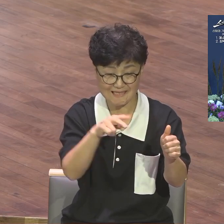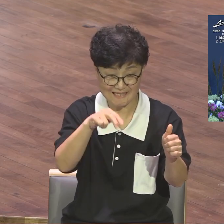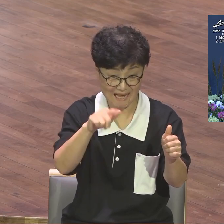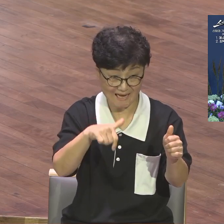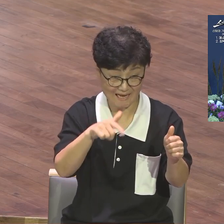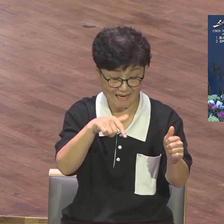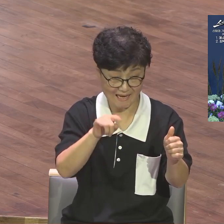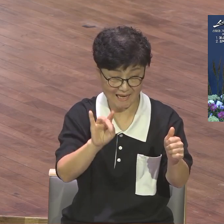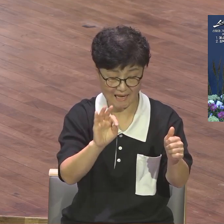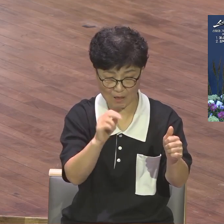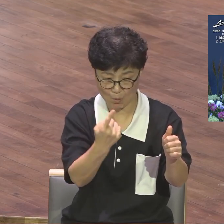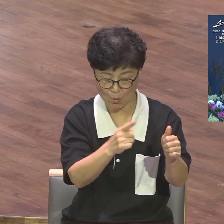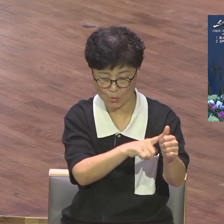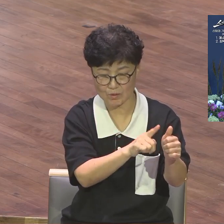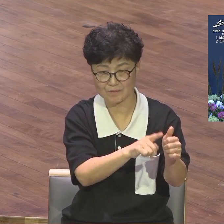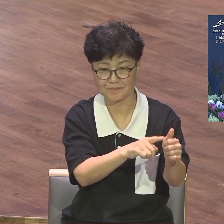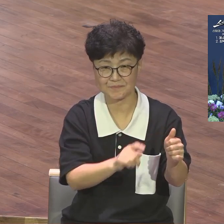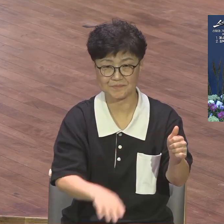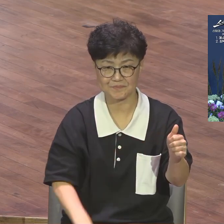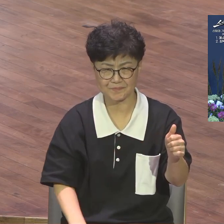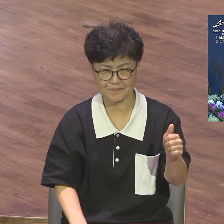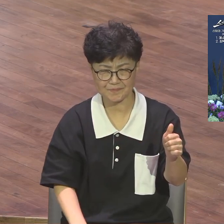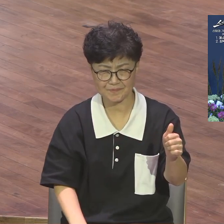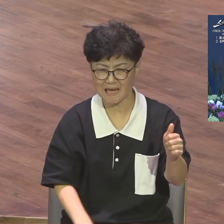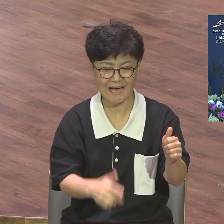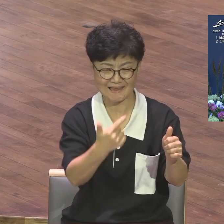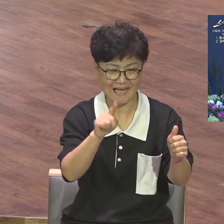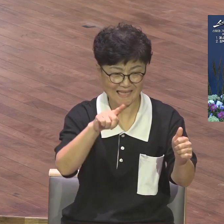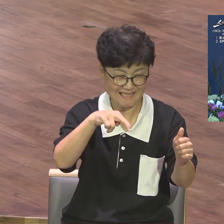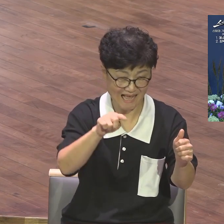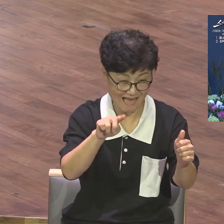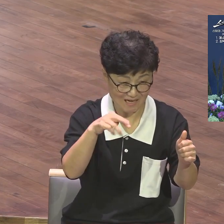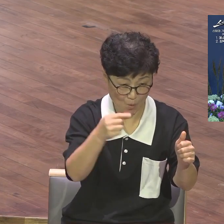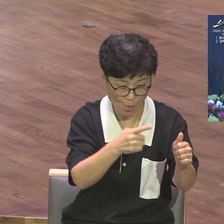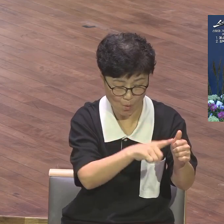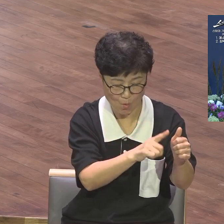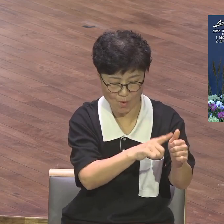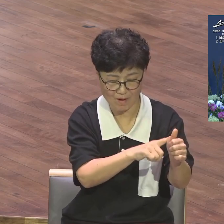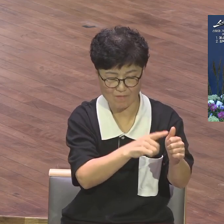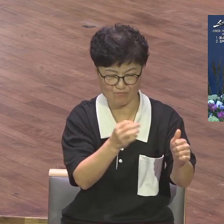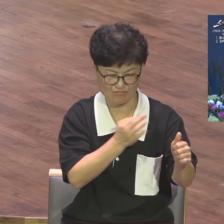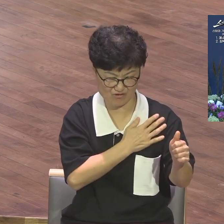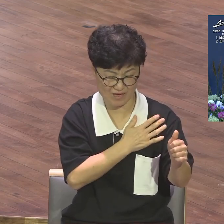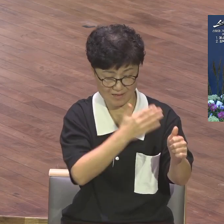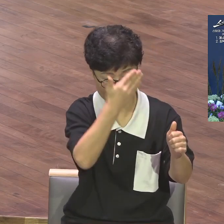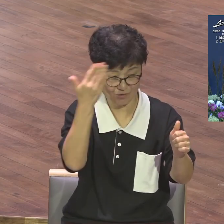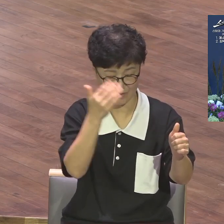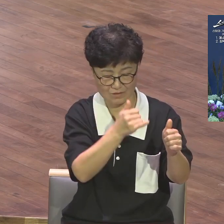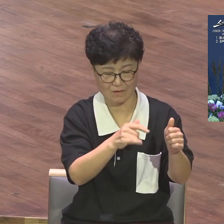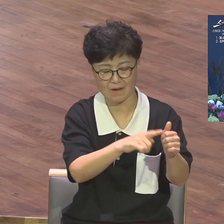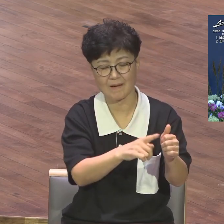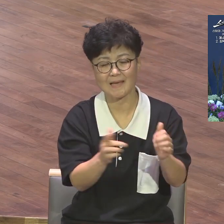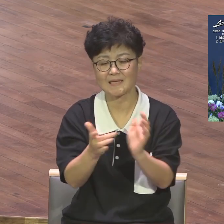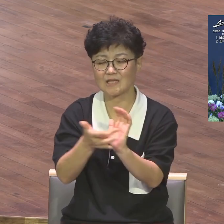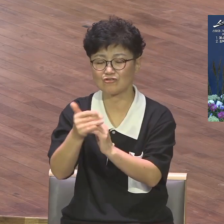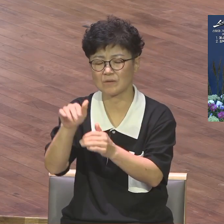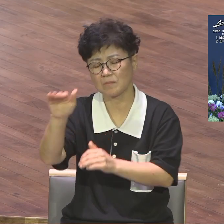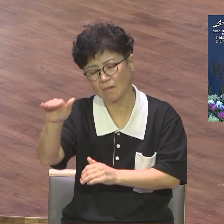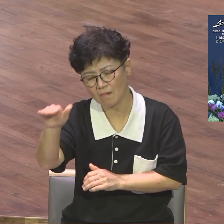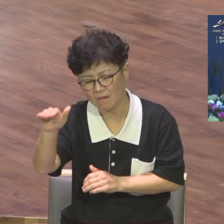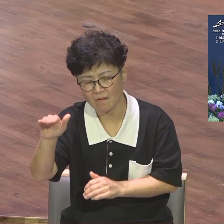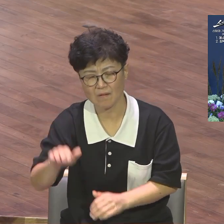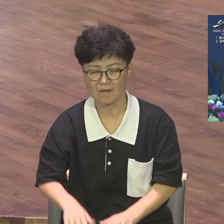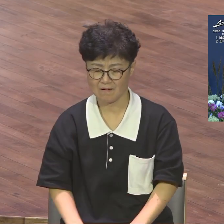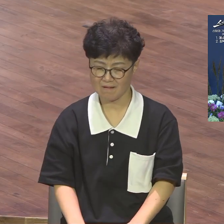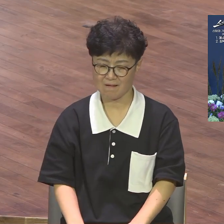예수 앞에 찾아와서 진지하게 영생에 대해서 질문까지 합니다. 근데 예수님이 너가 갖고 있는 그 재산을 다 팔아서